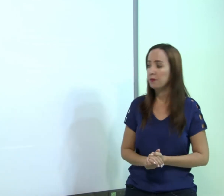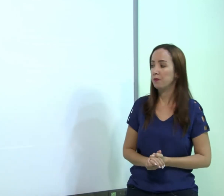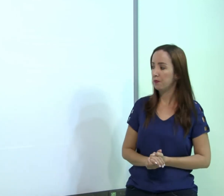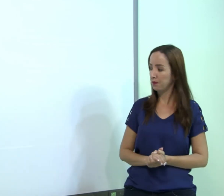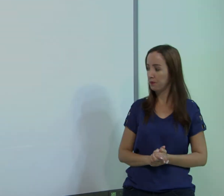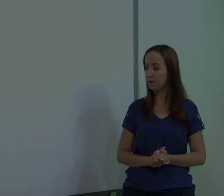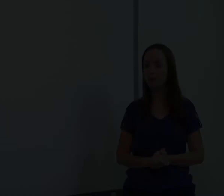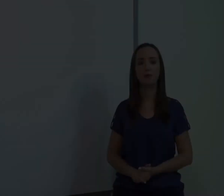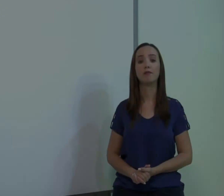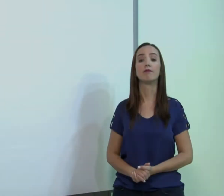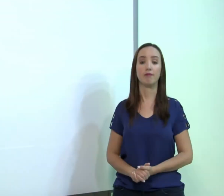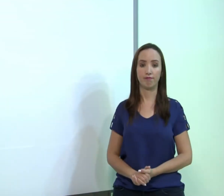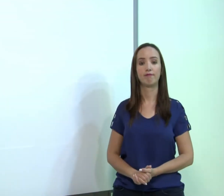Logo após, 2 pontos.